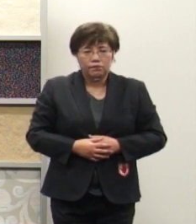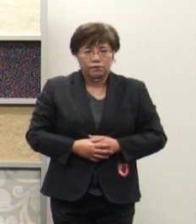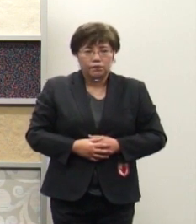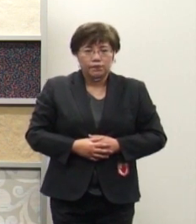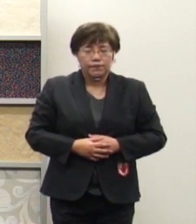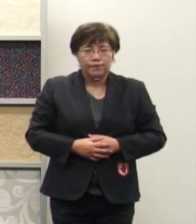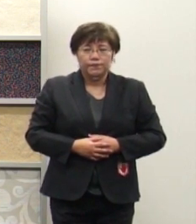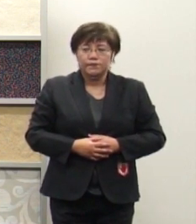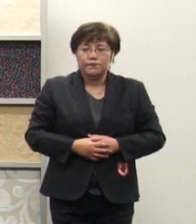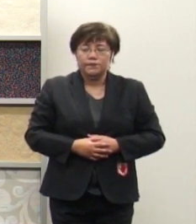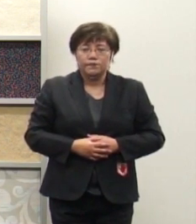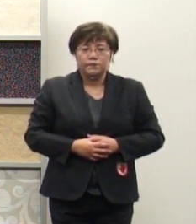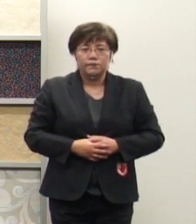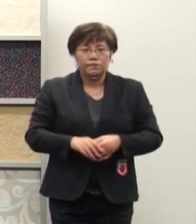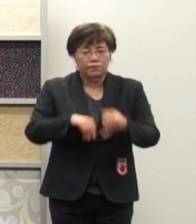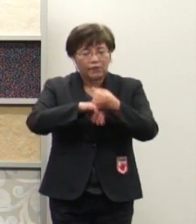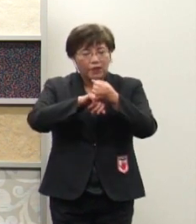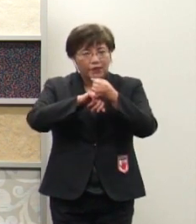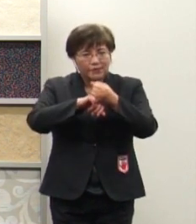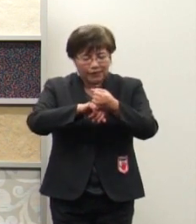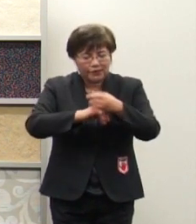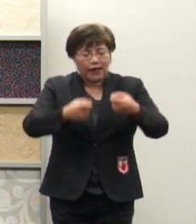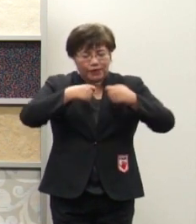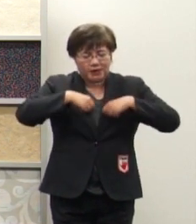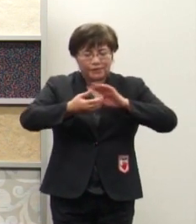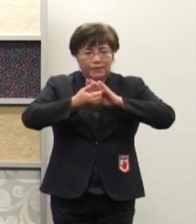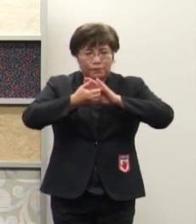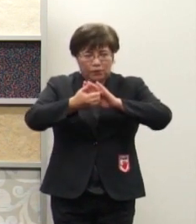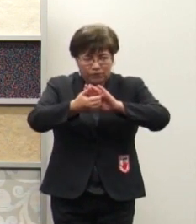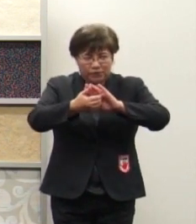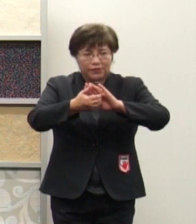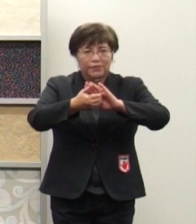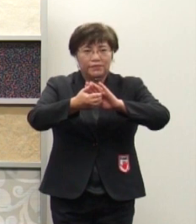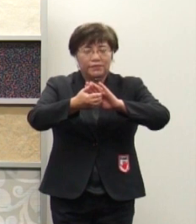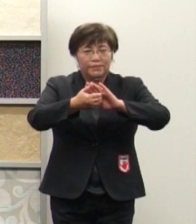が、ぜひ感染防止対策にはです、